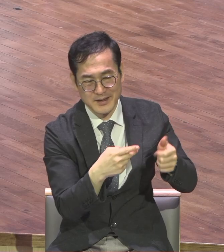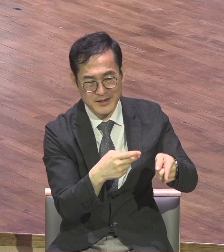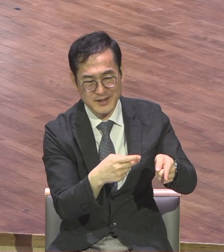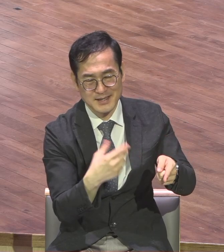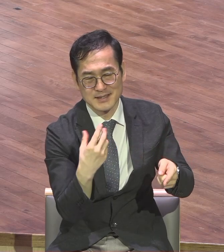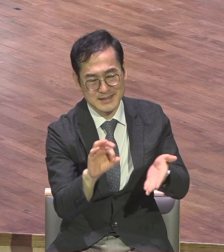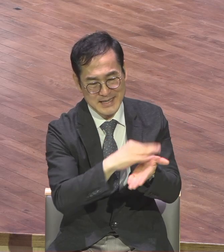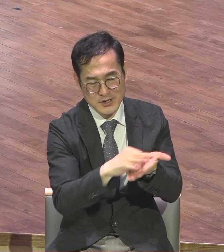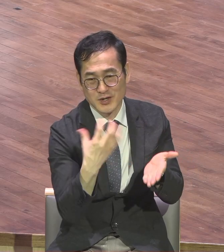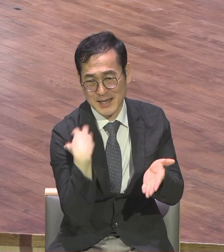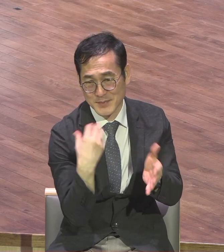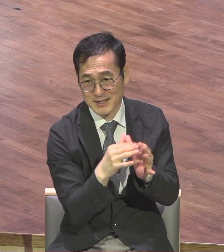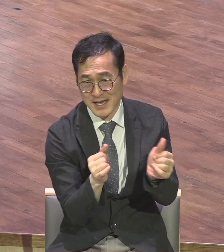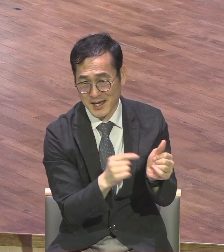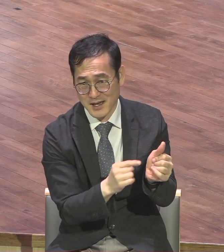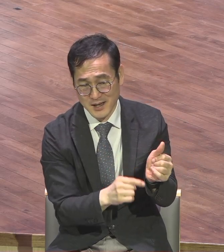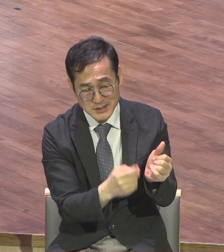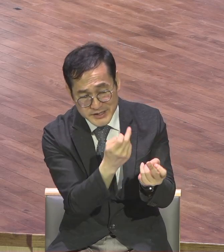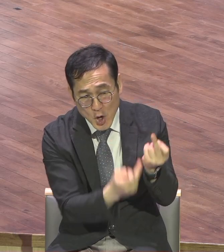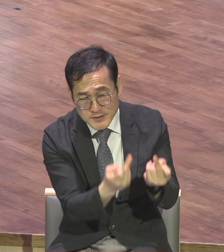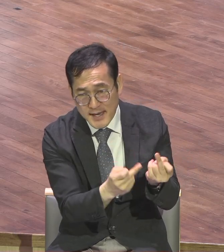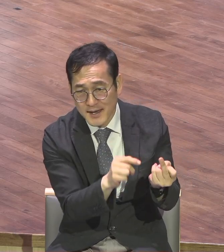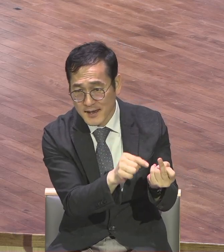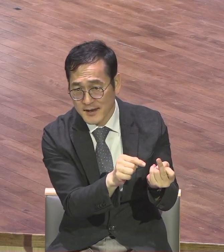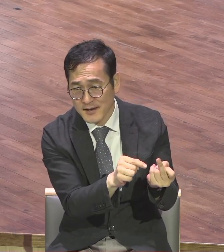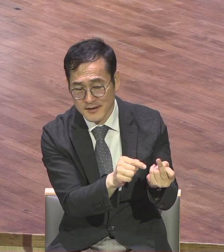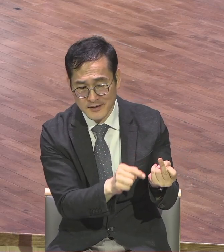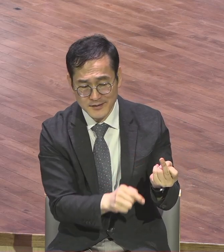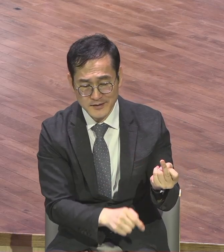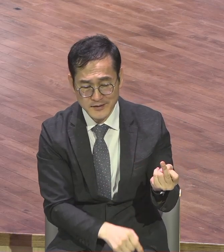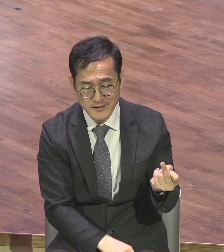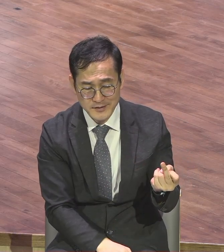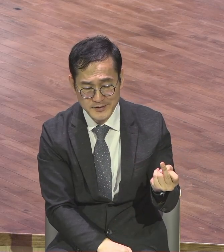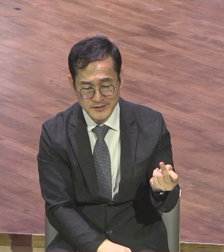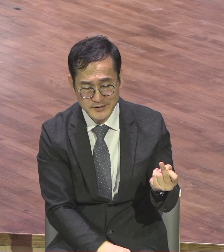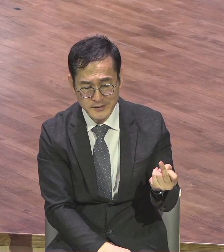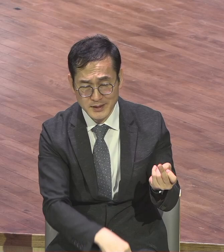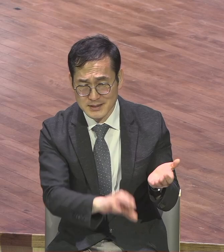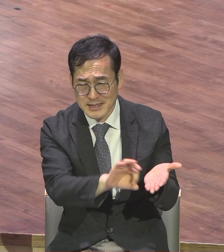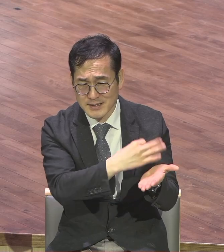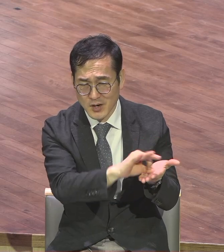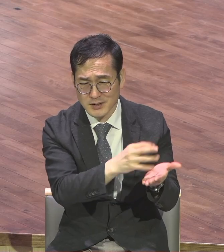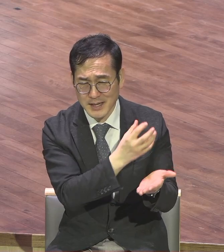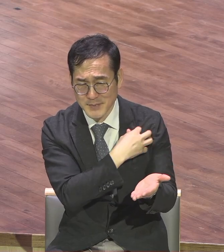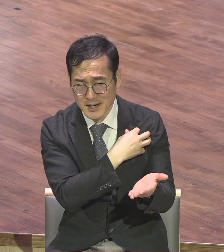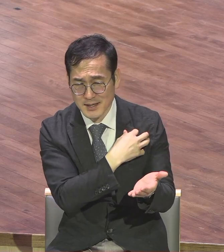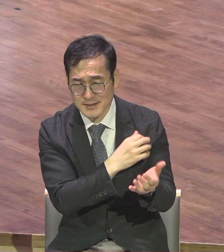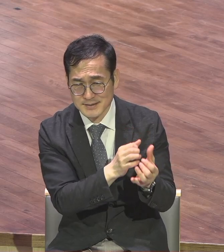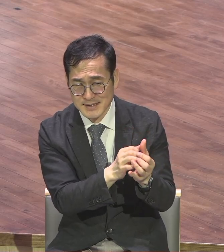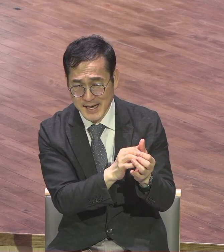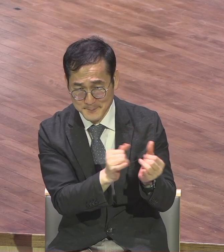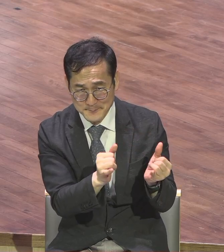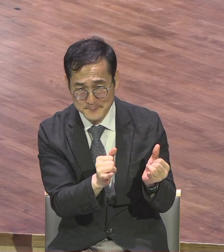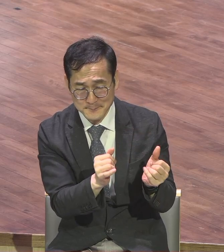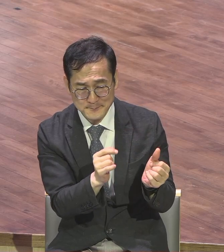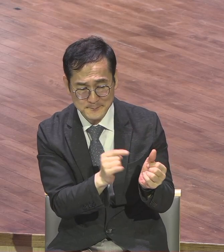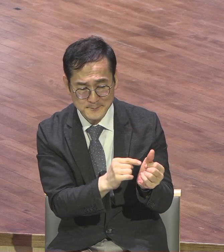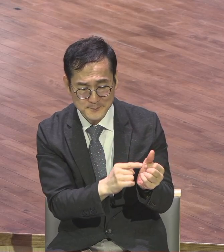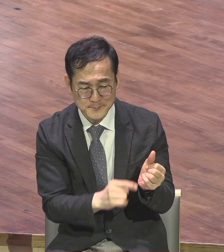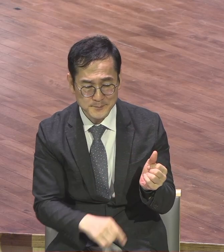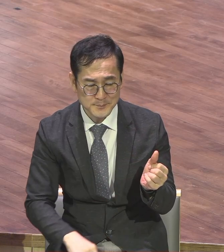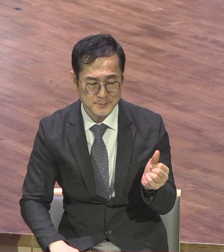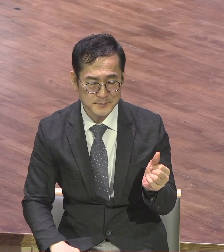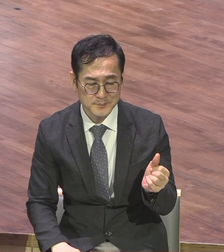이 에라스도요 행적 다시 말하면 재정을 담당 어마어마한 도시 고린도의 재정을